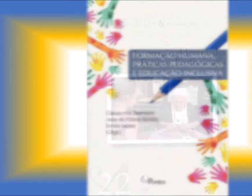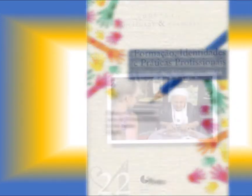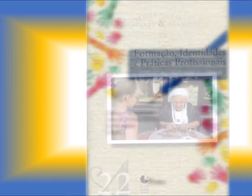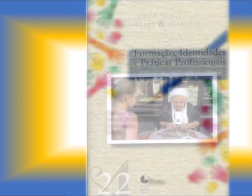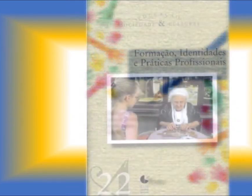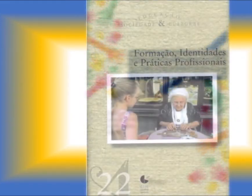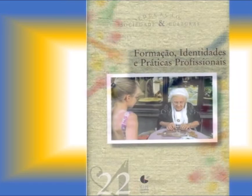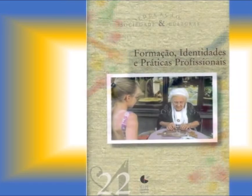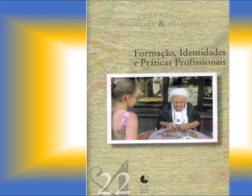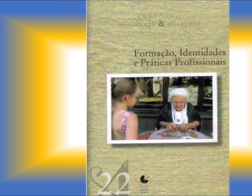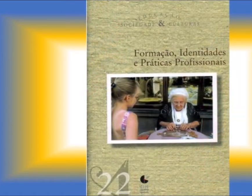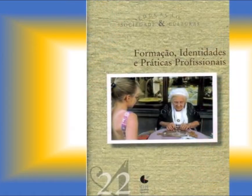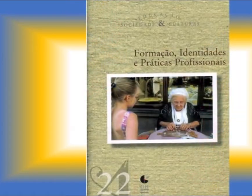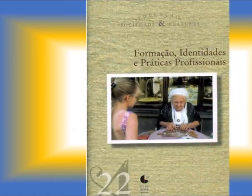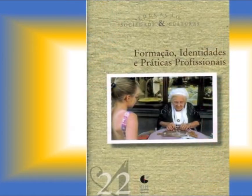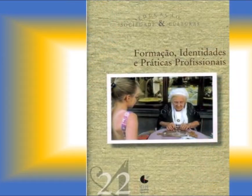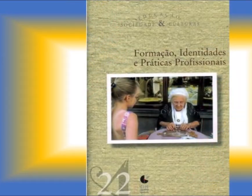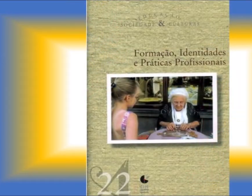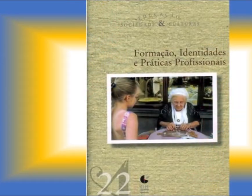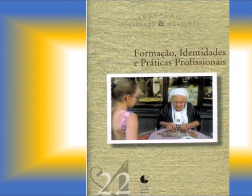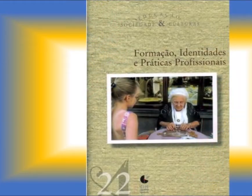aí E